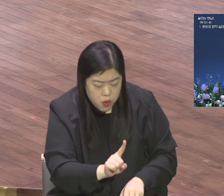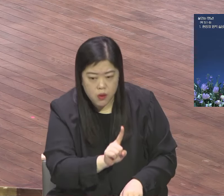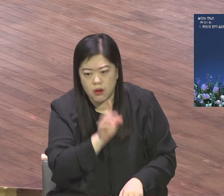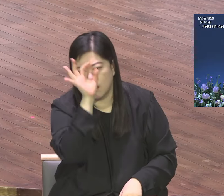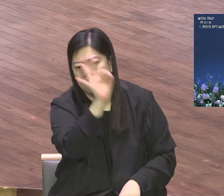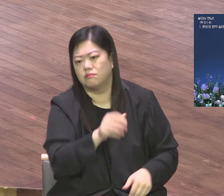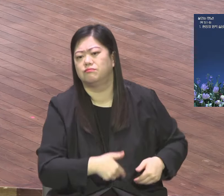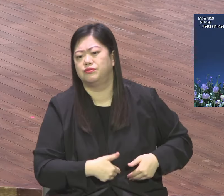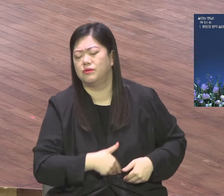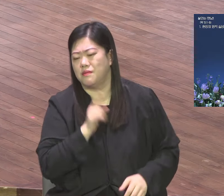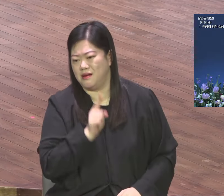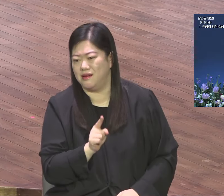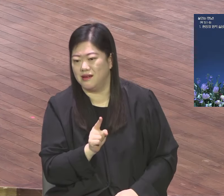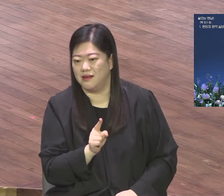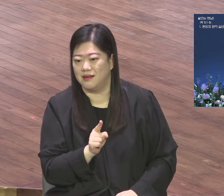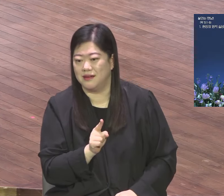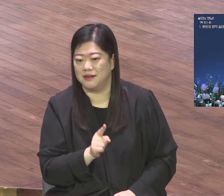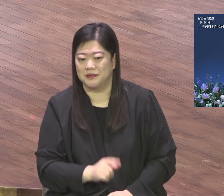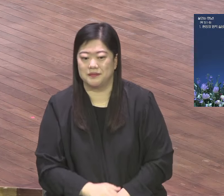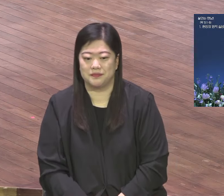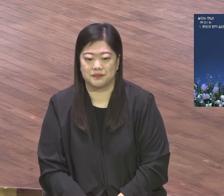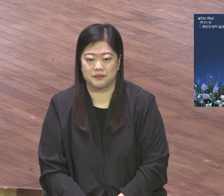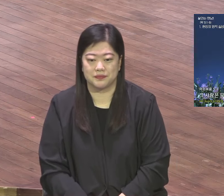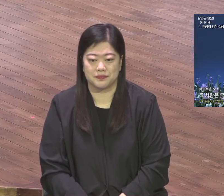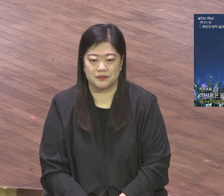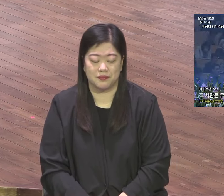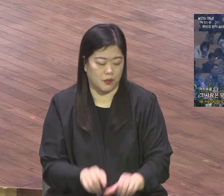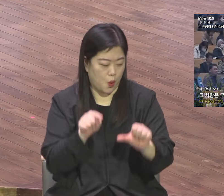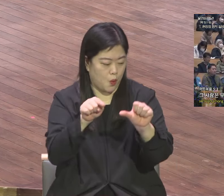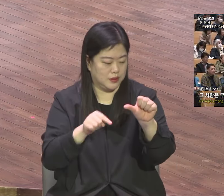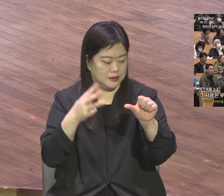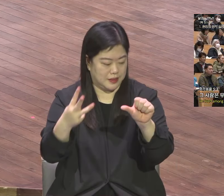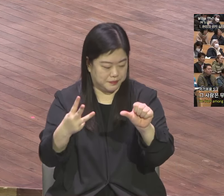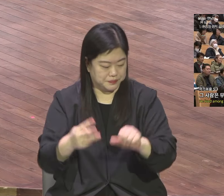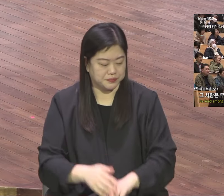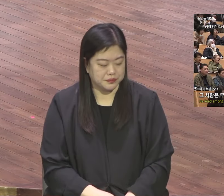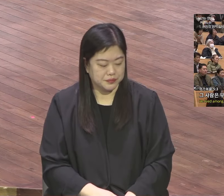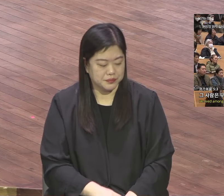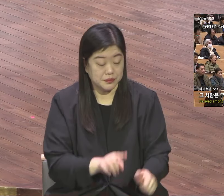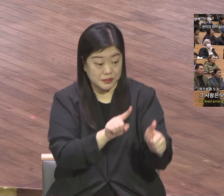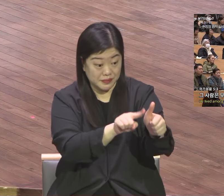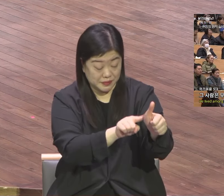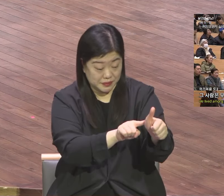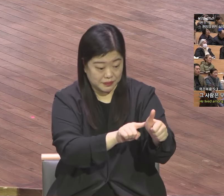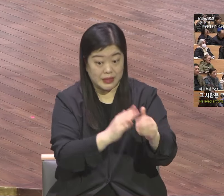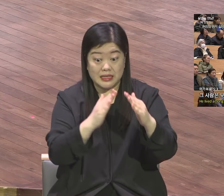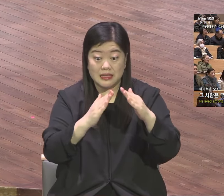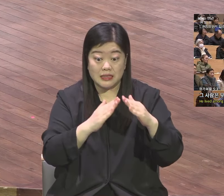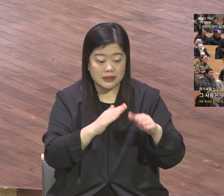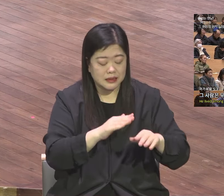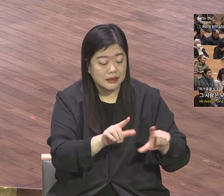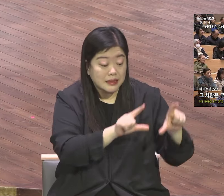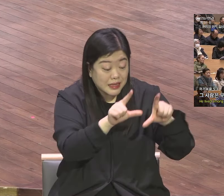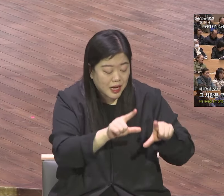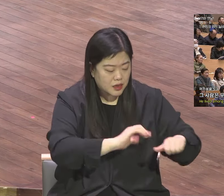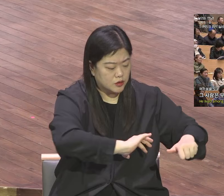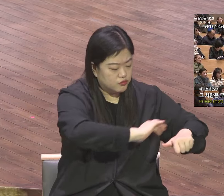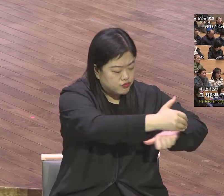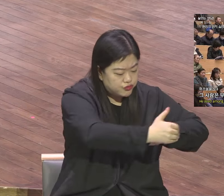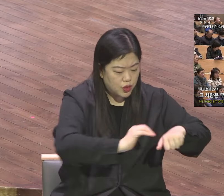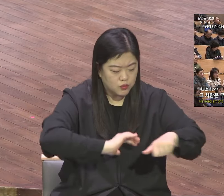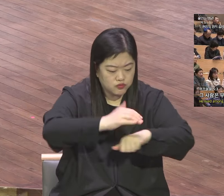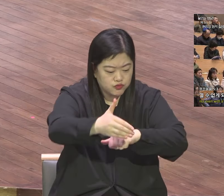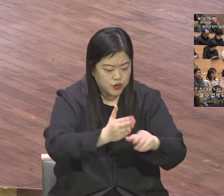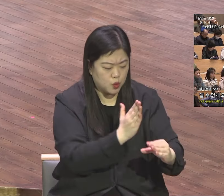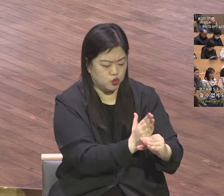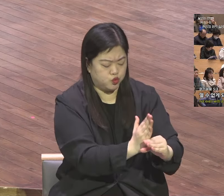있는 눈을 가져라. 3절 봅니다. 그 사람은 무덤 사이에 거처하는데 이제는 아무도